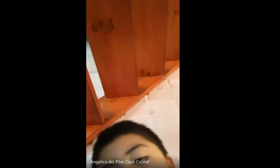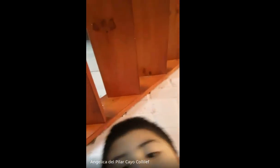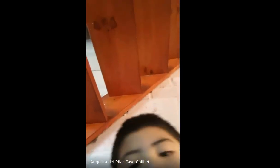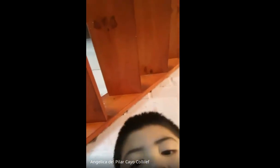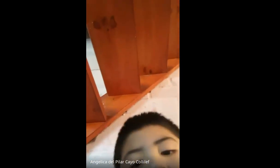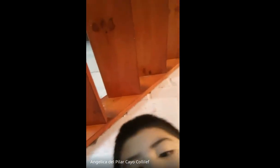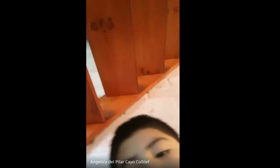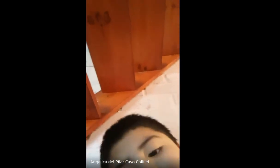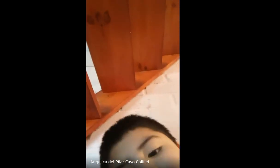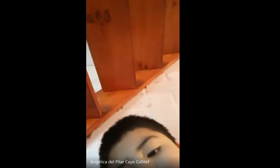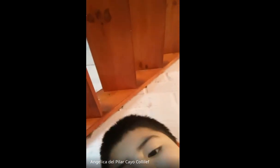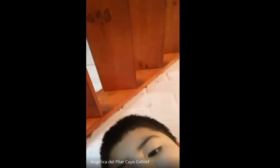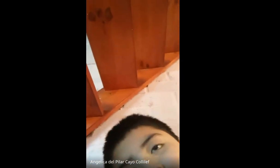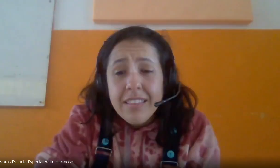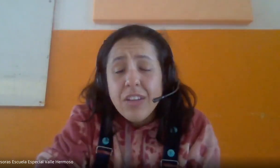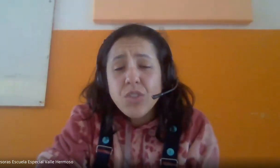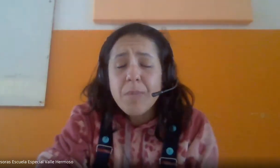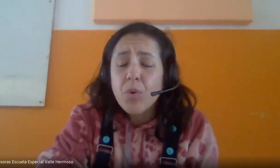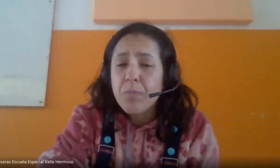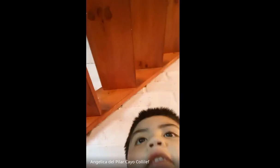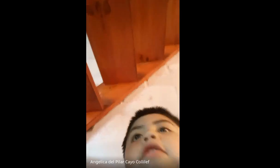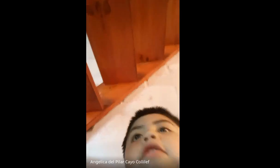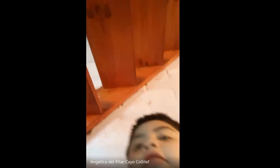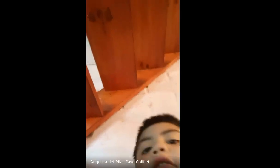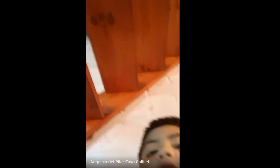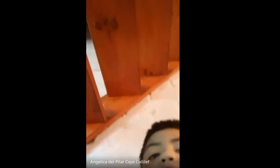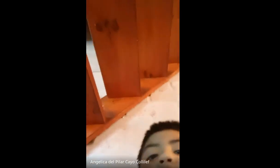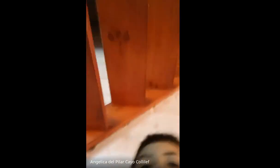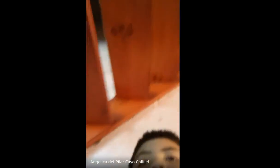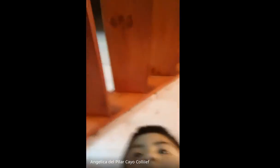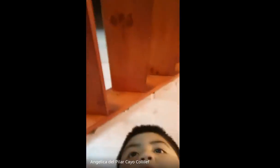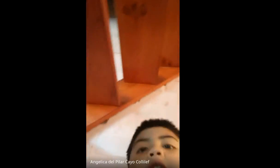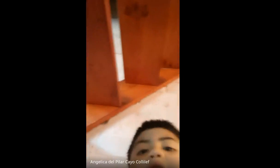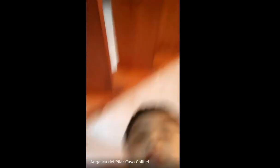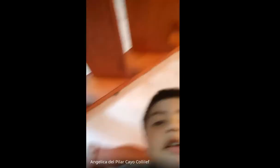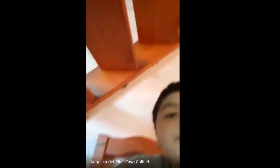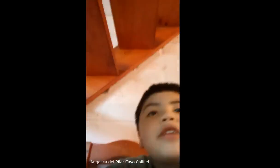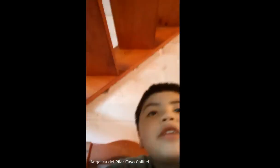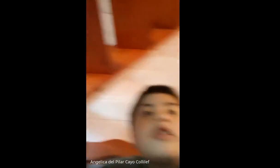nada. ¿De quién? No, no se preocupe. De peces.